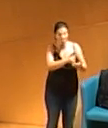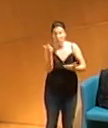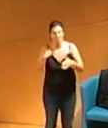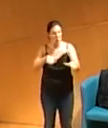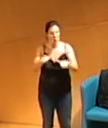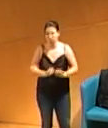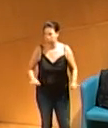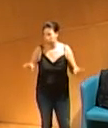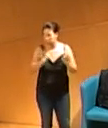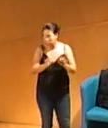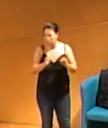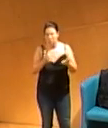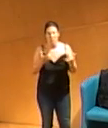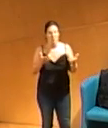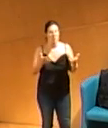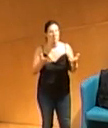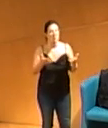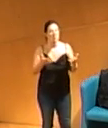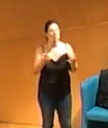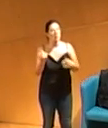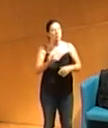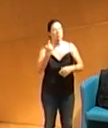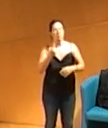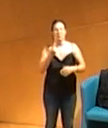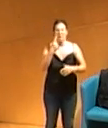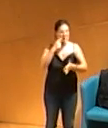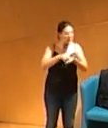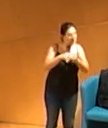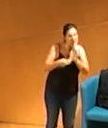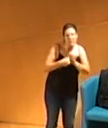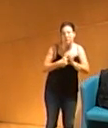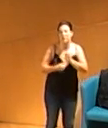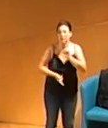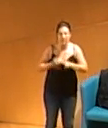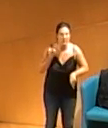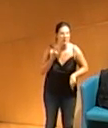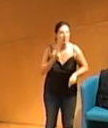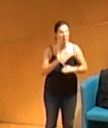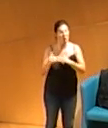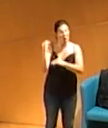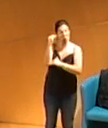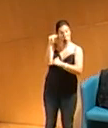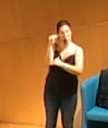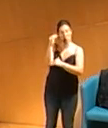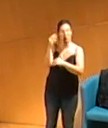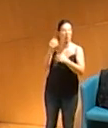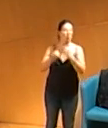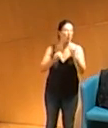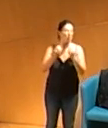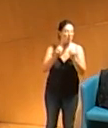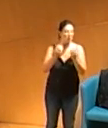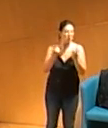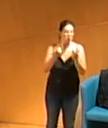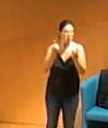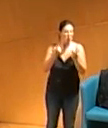il y a une extrême vigilance, une extrême attention de l'adulte ou du parent à l'enfant devenu